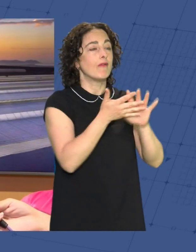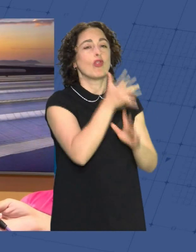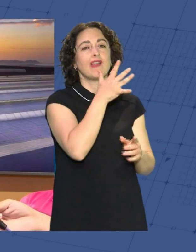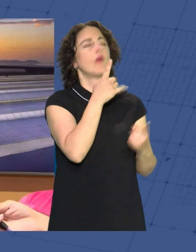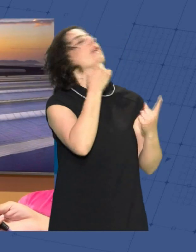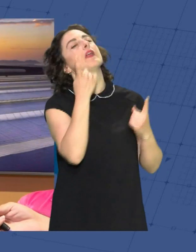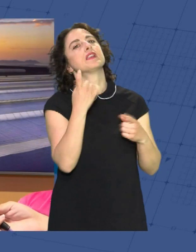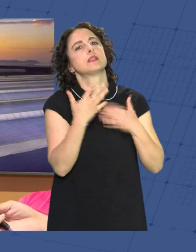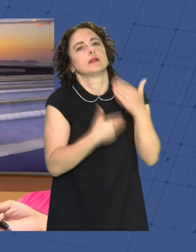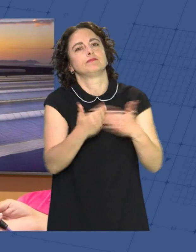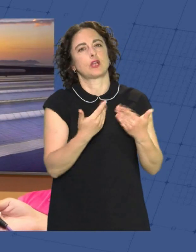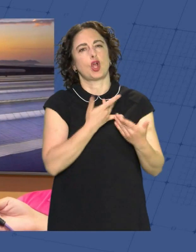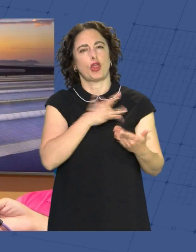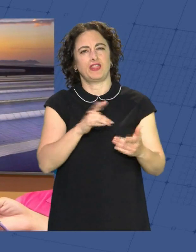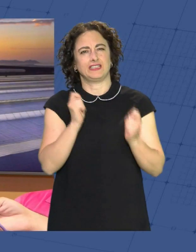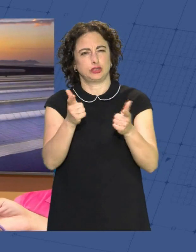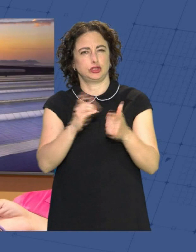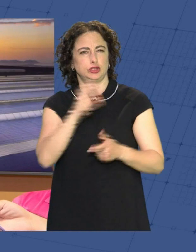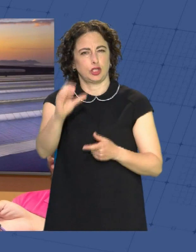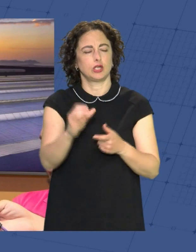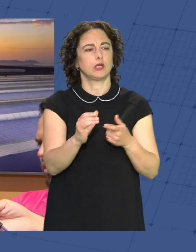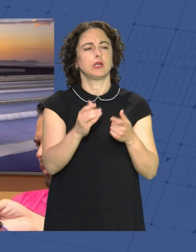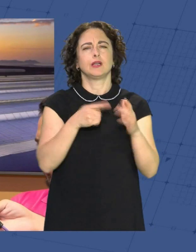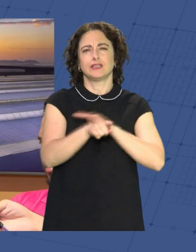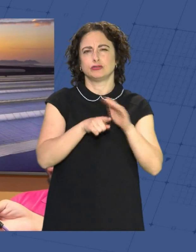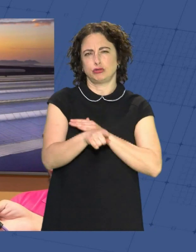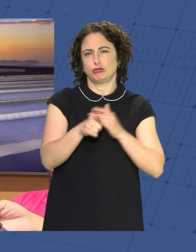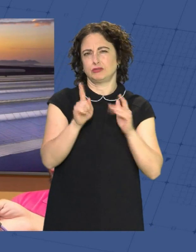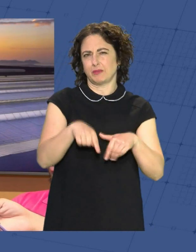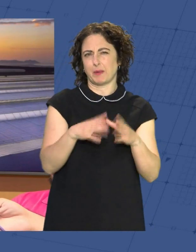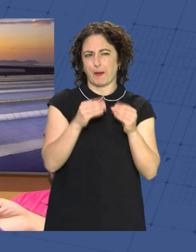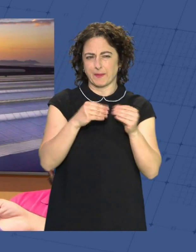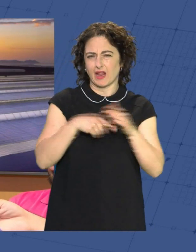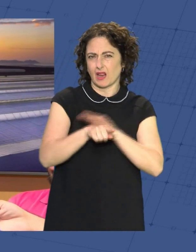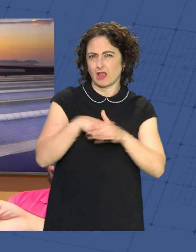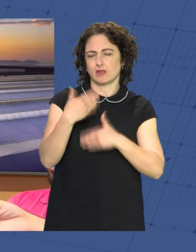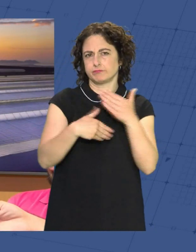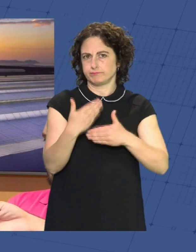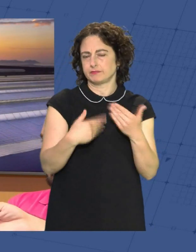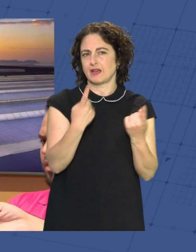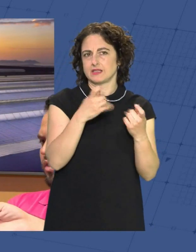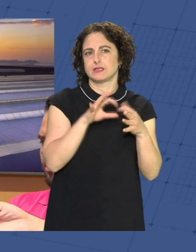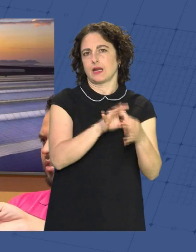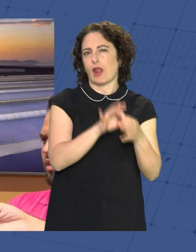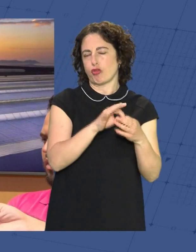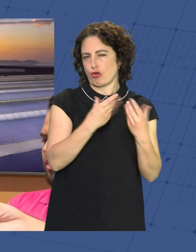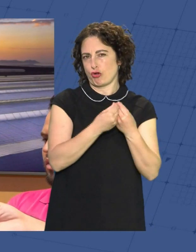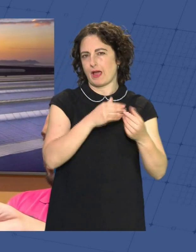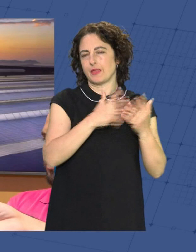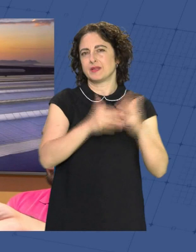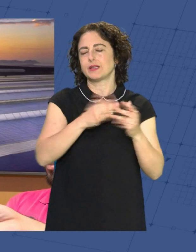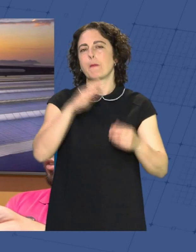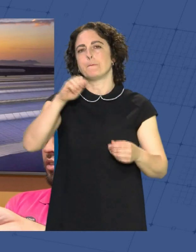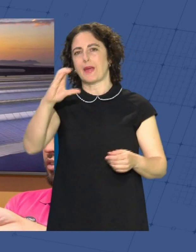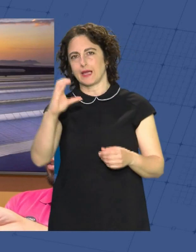agilizar las concesiones, de la desburocratización que necesita también el sector de cara a su relación con la administración. Hemos hablado de la PAC,